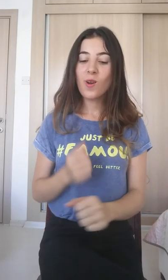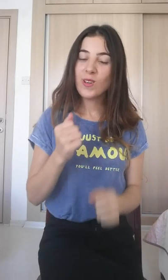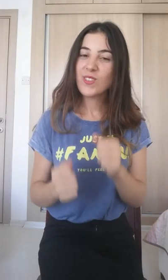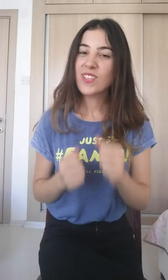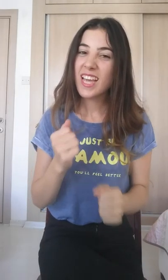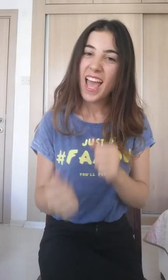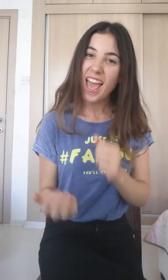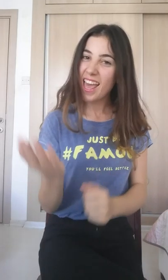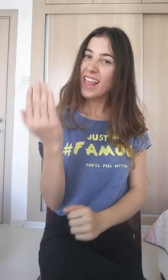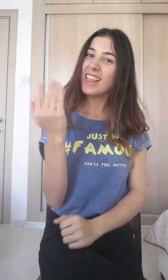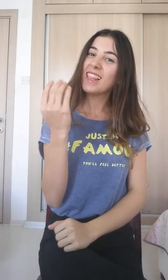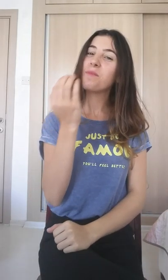koş gel